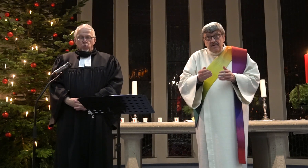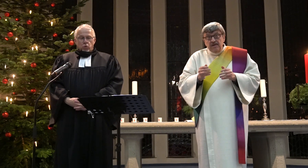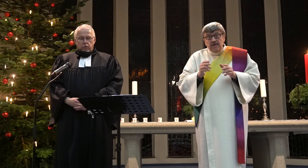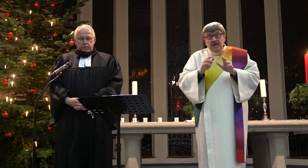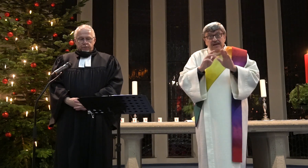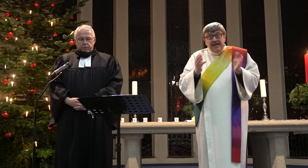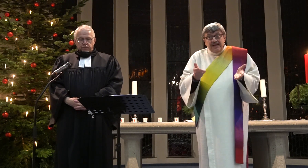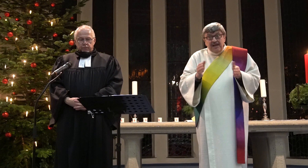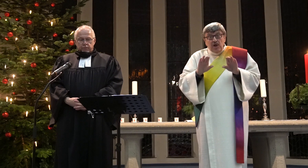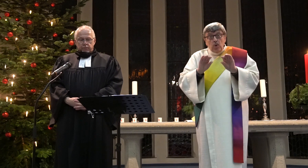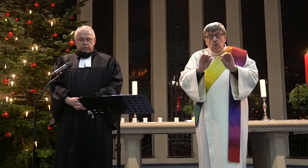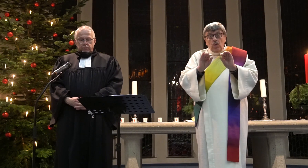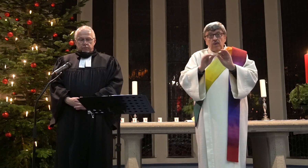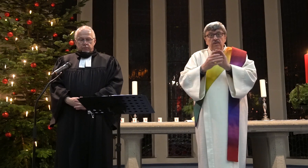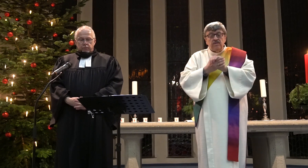nicht genug.